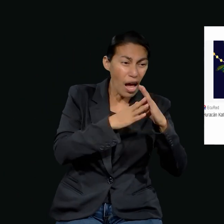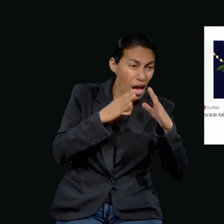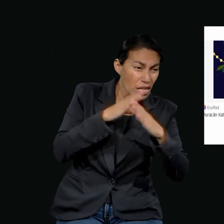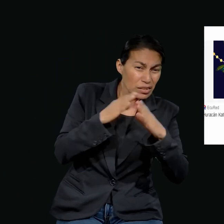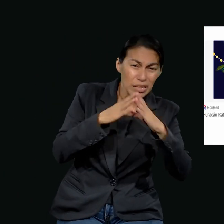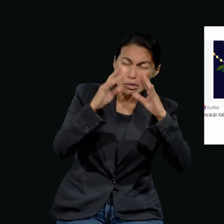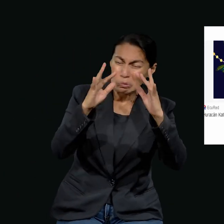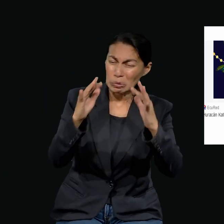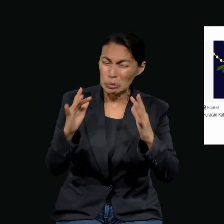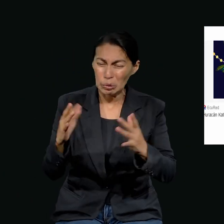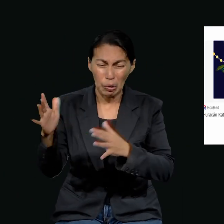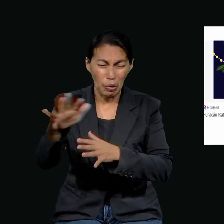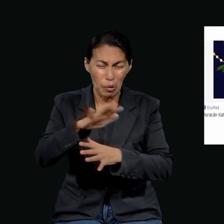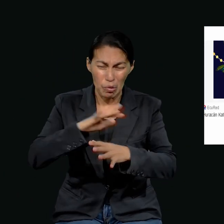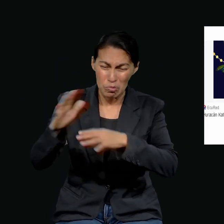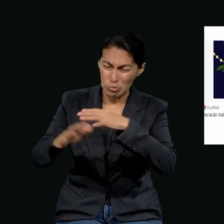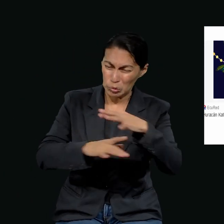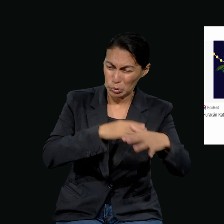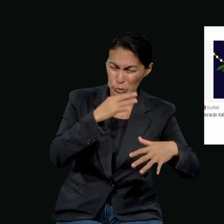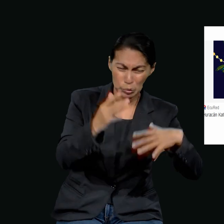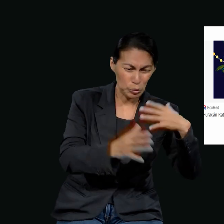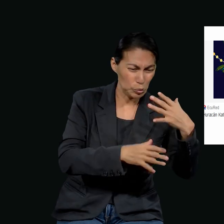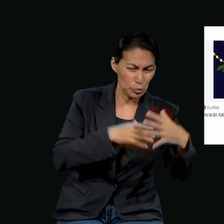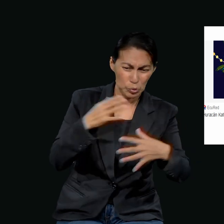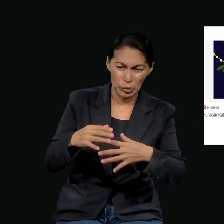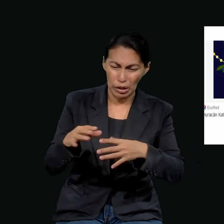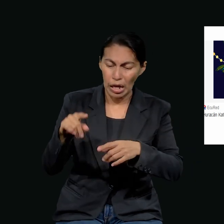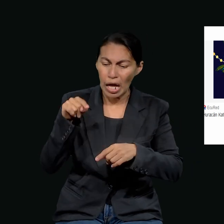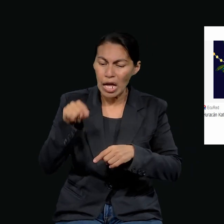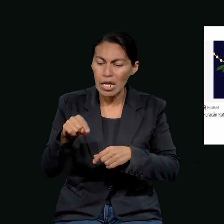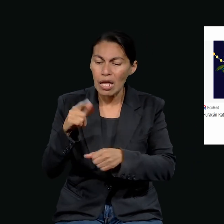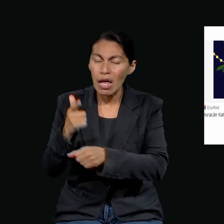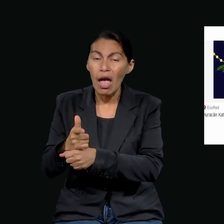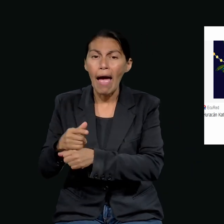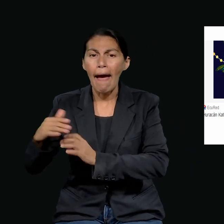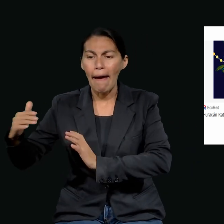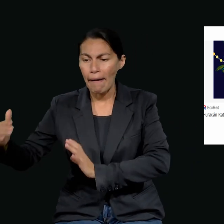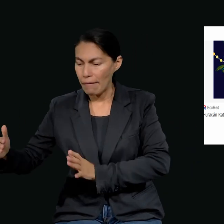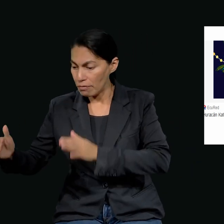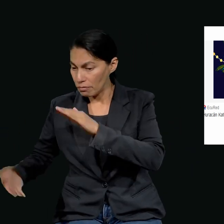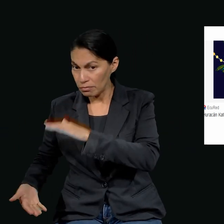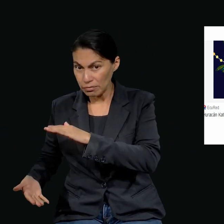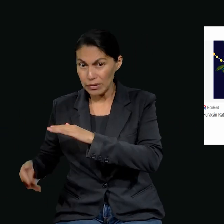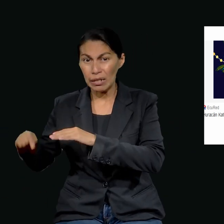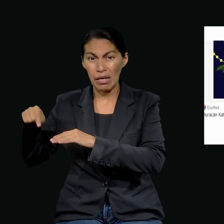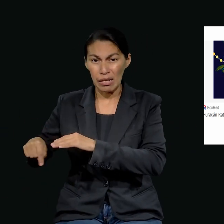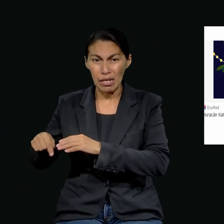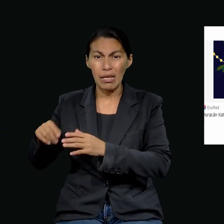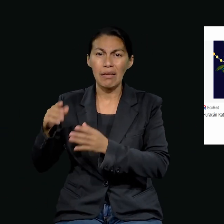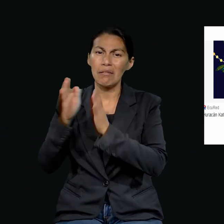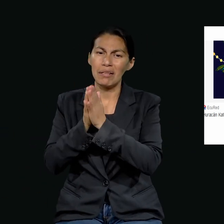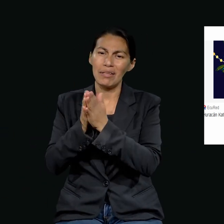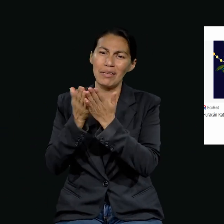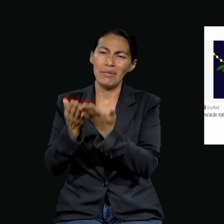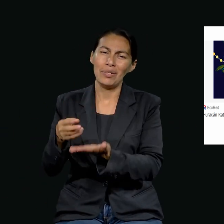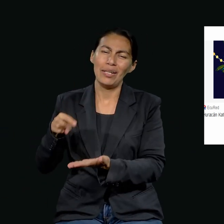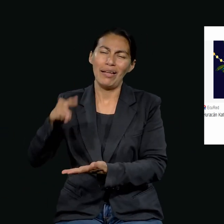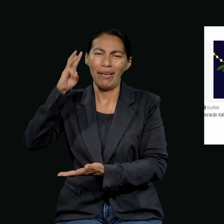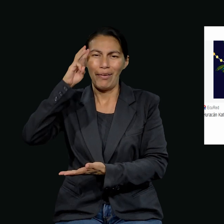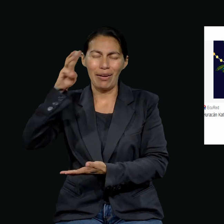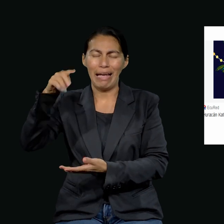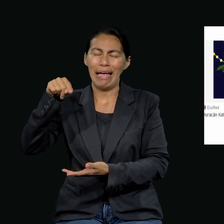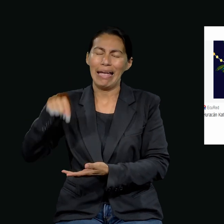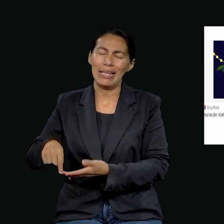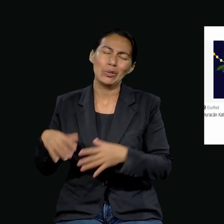desastres, y lo pudimos rescatar y pudimos seguirlo usando para predicar el Evangelio. Ahora, lo interesante